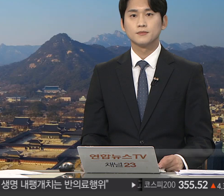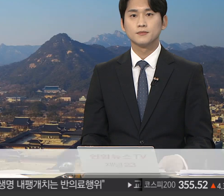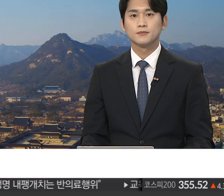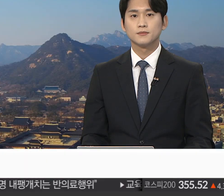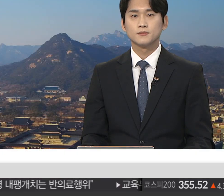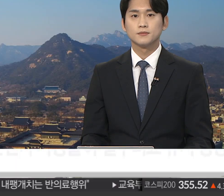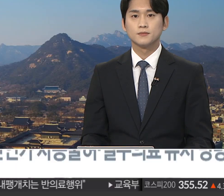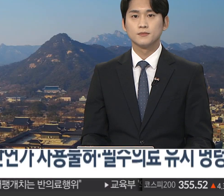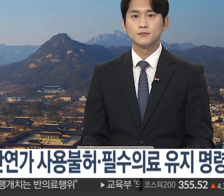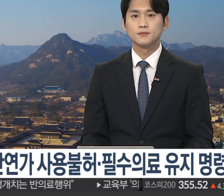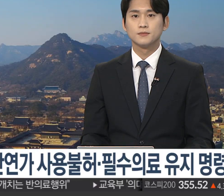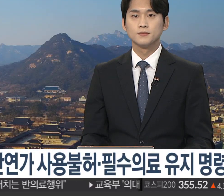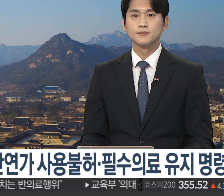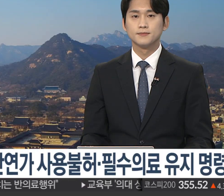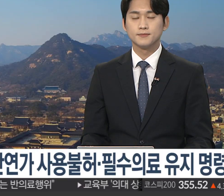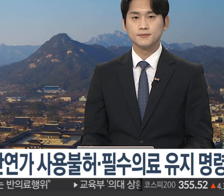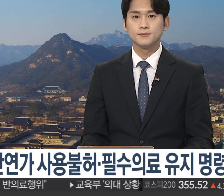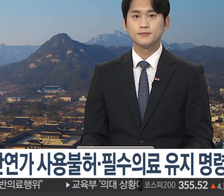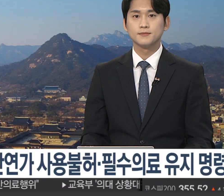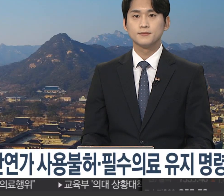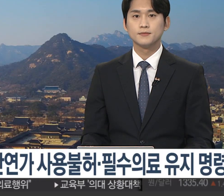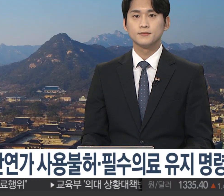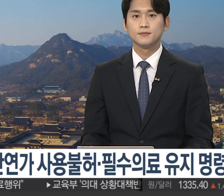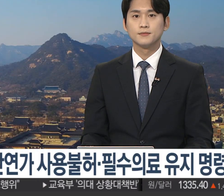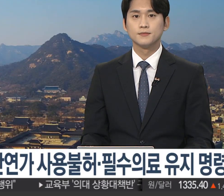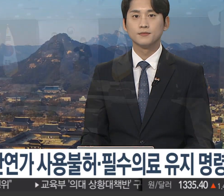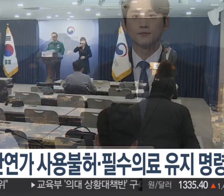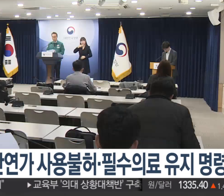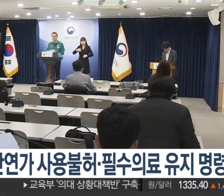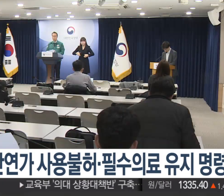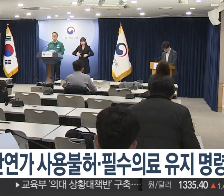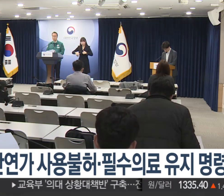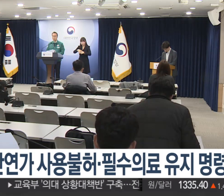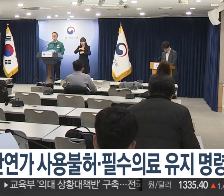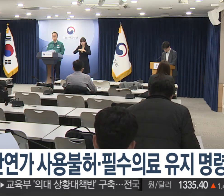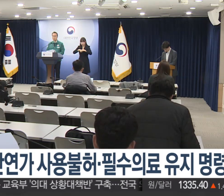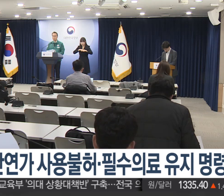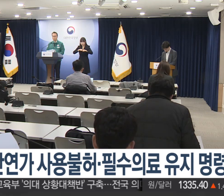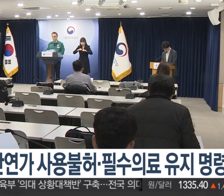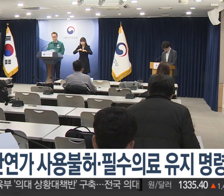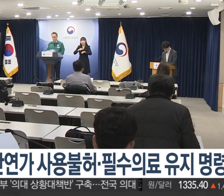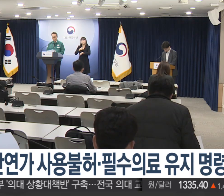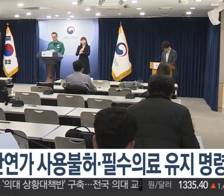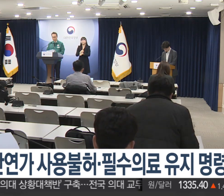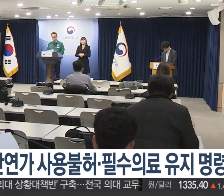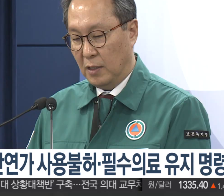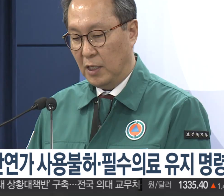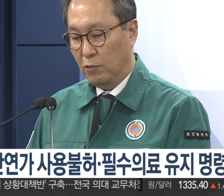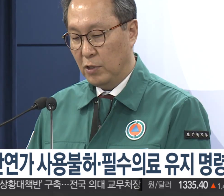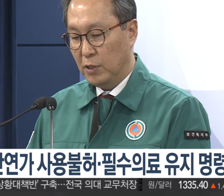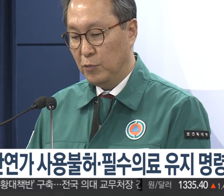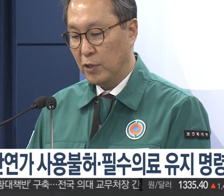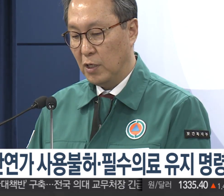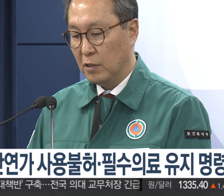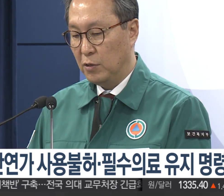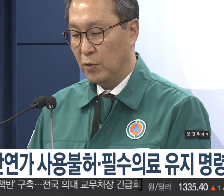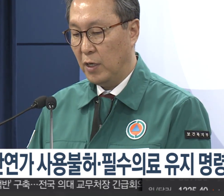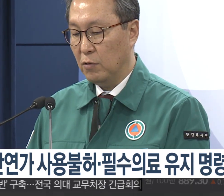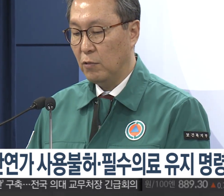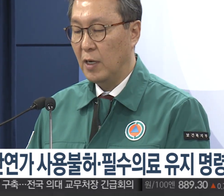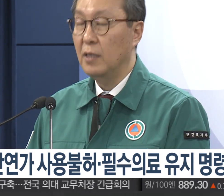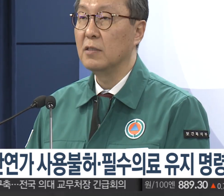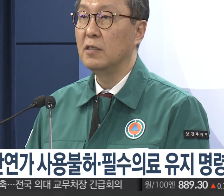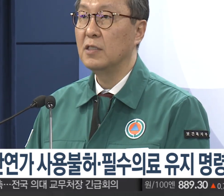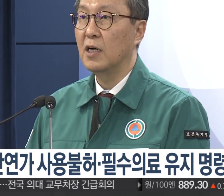수도권 빅파 병원을 중심으로 전공의들이 집단 사직을 예구한 가운데 정부가 전국 221개 수련